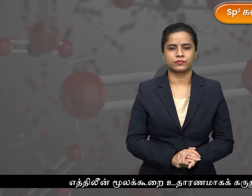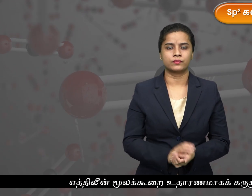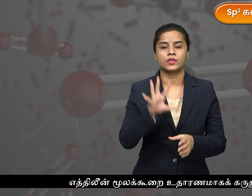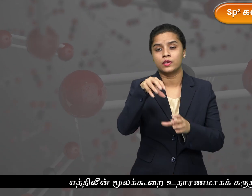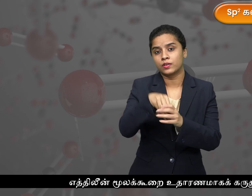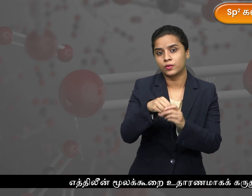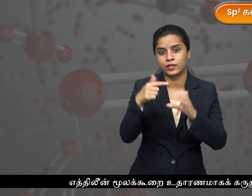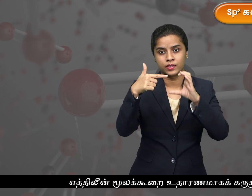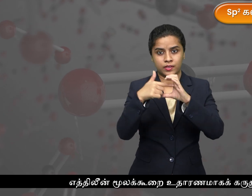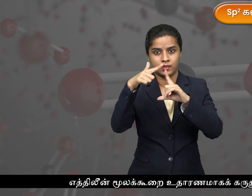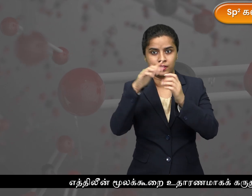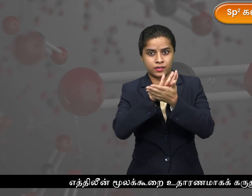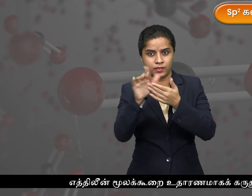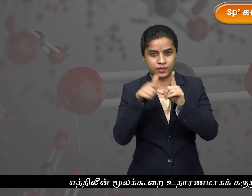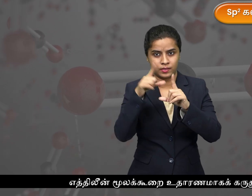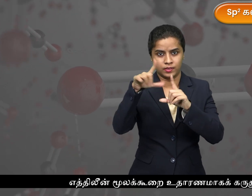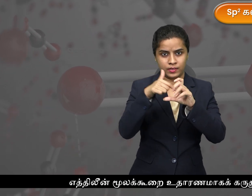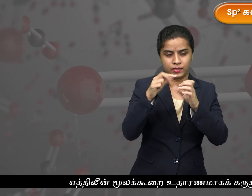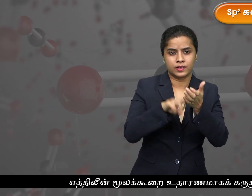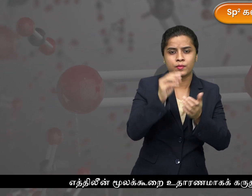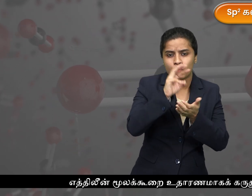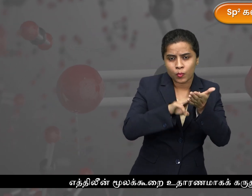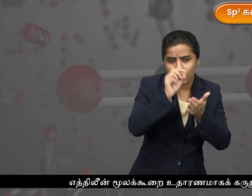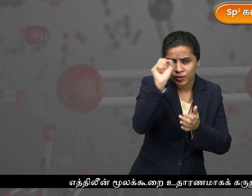எத்திலீன் மூலக்கூறை உதாரணமாக கருதுங்கள்.